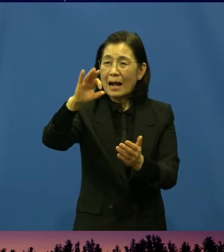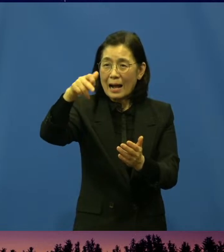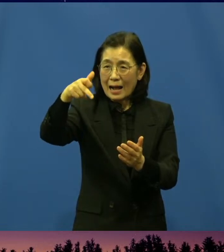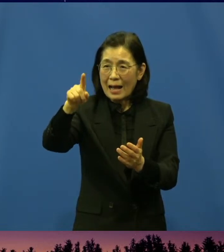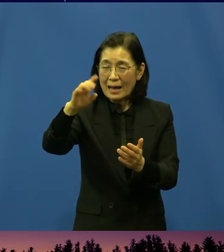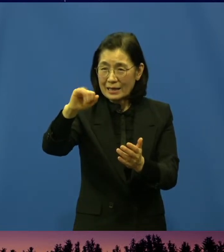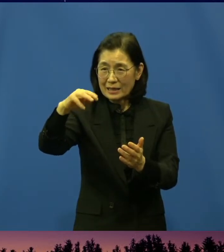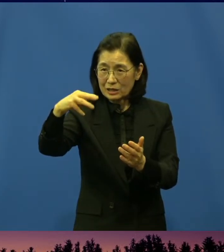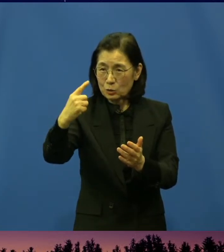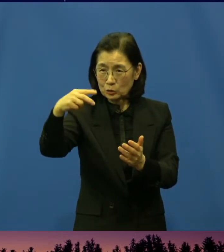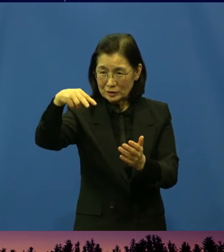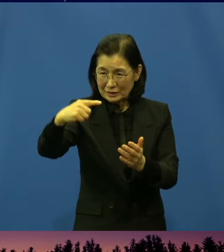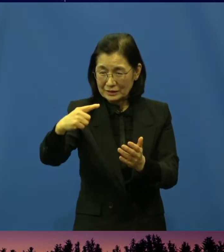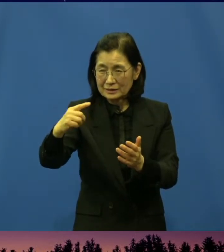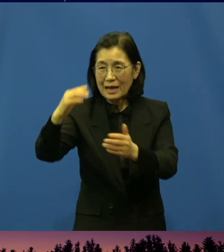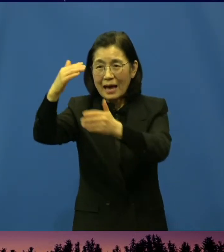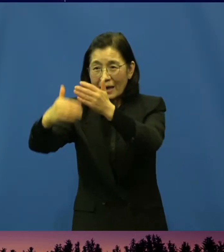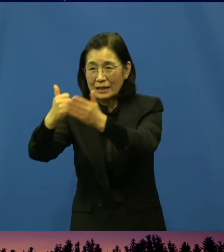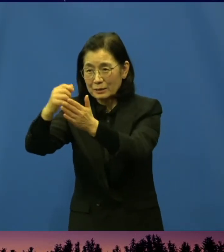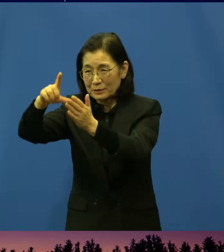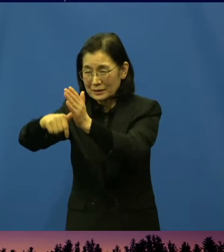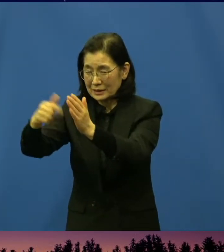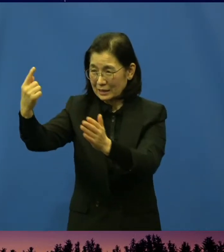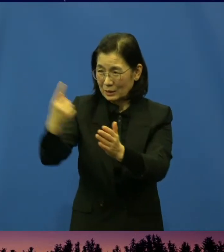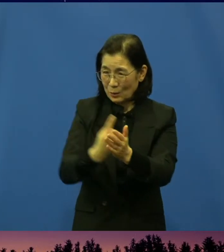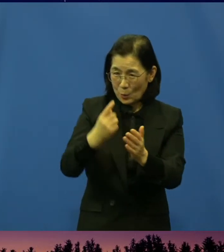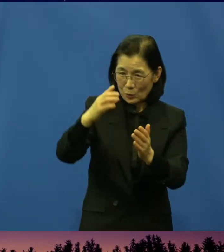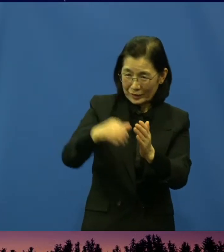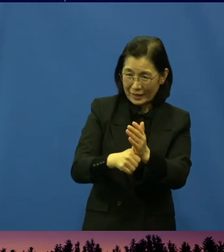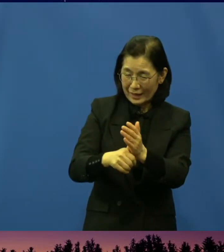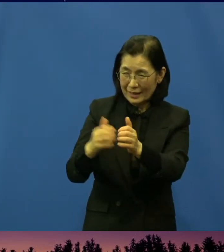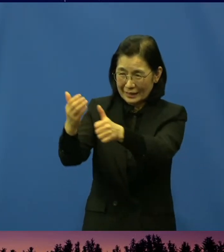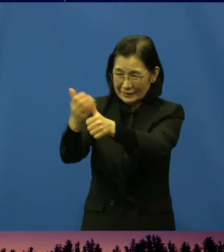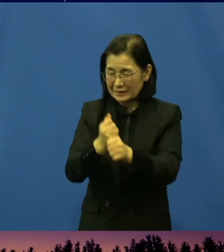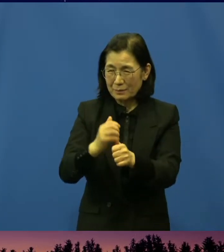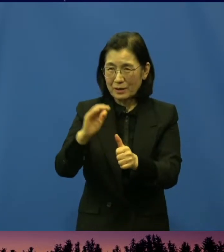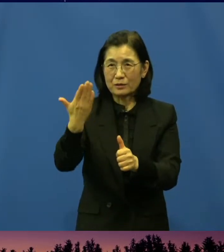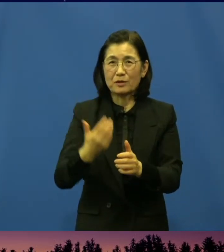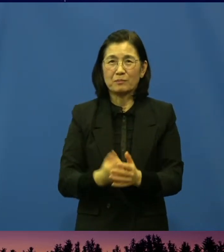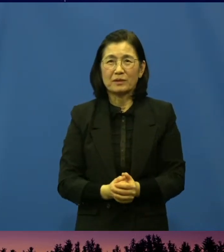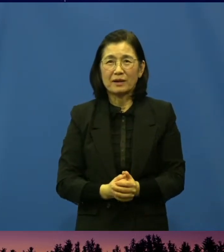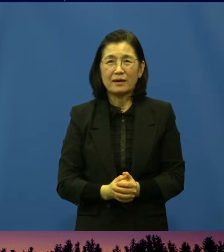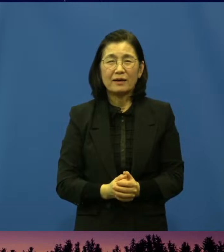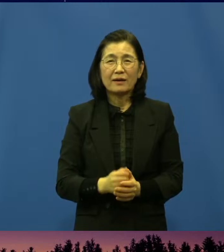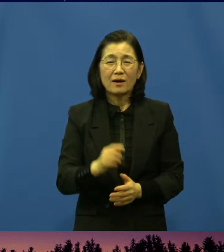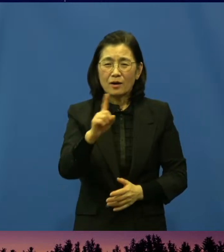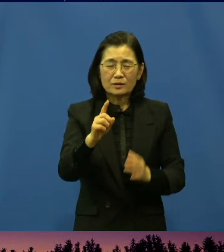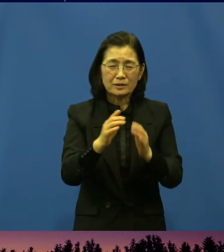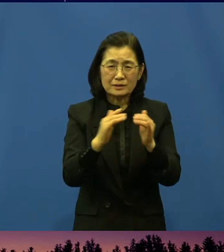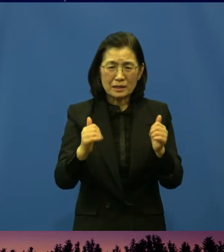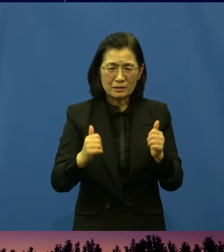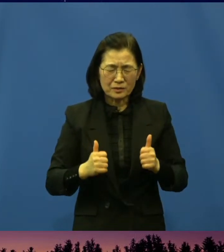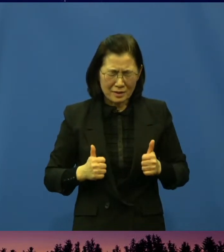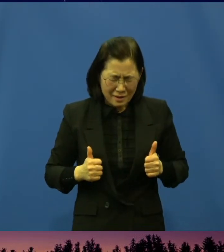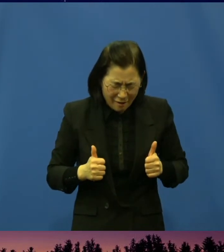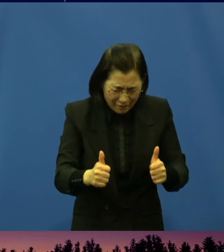근데 여러분, 보통 사람들은 그냥 열심히 사는 거예요. 열심히 하는데 번아웃이 돼,